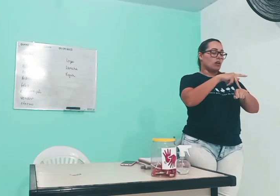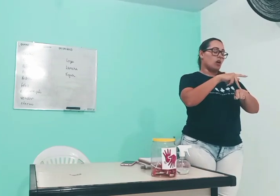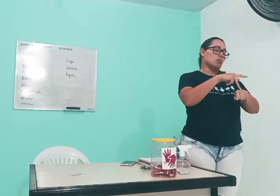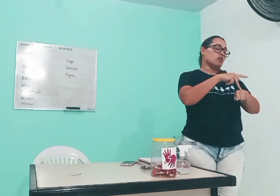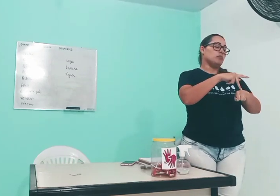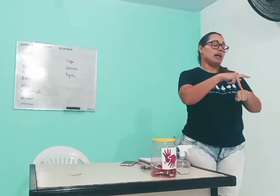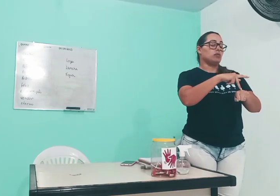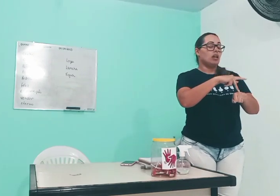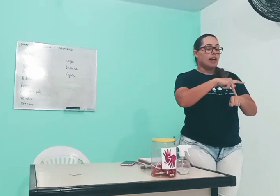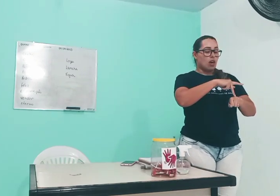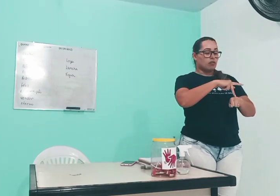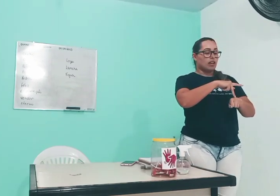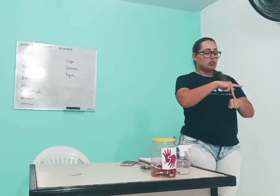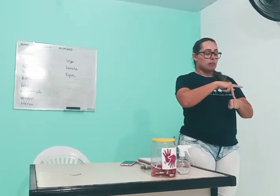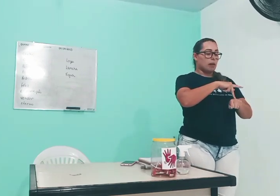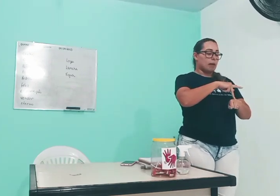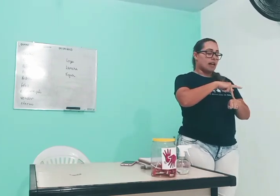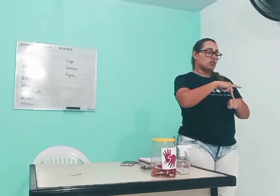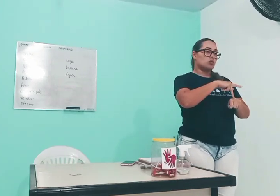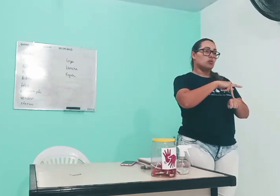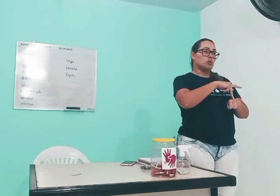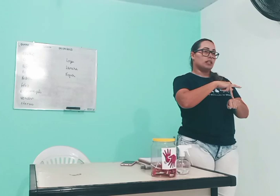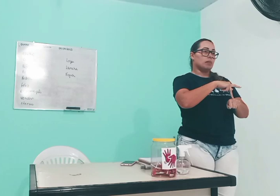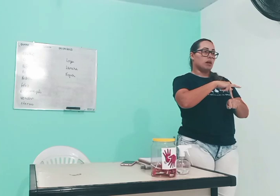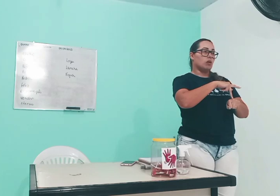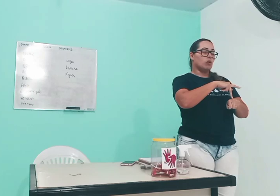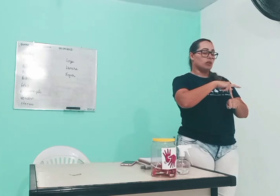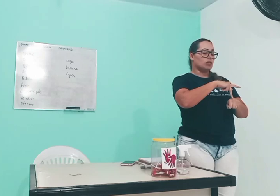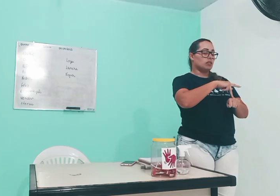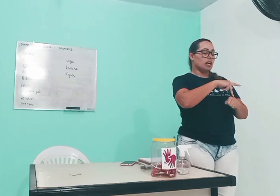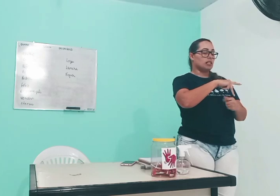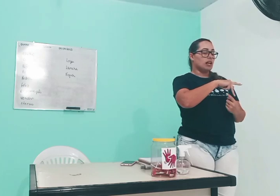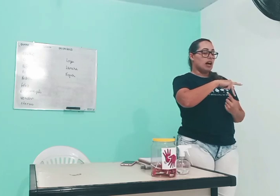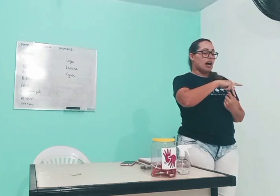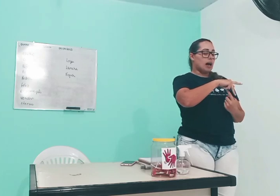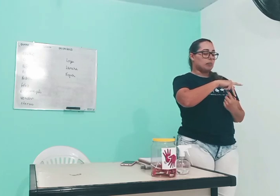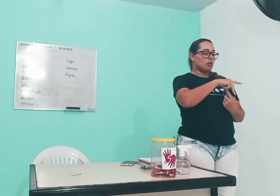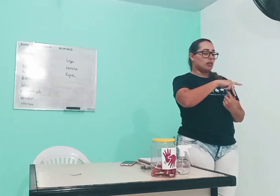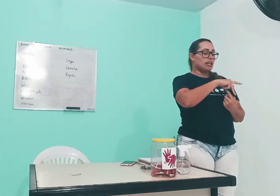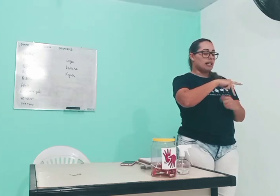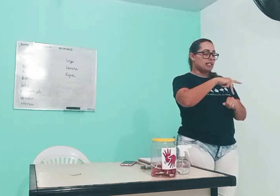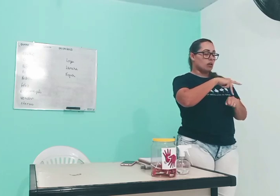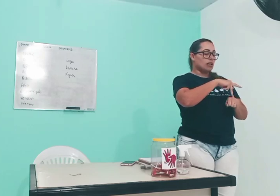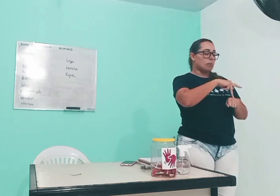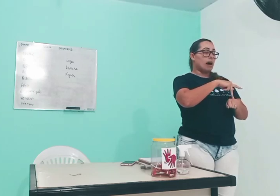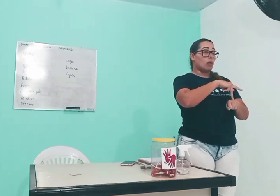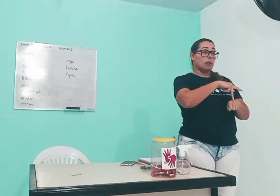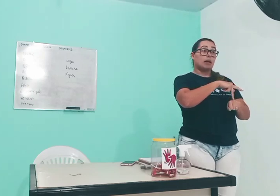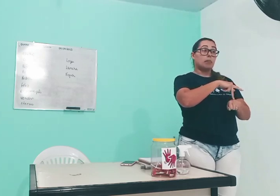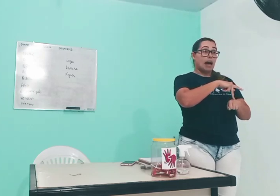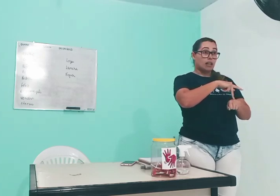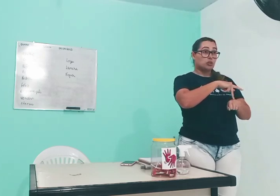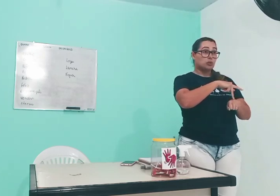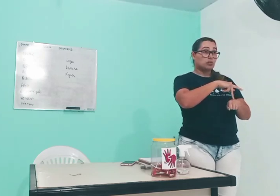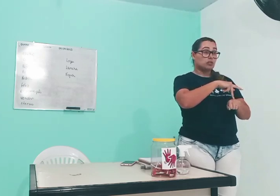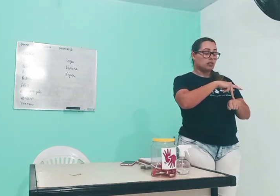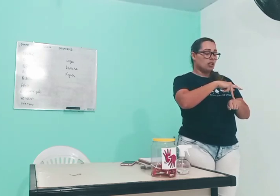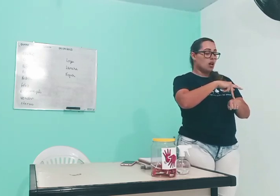olha o movimento. Eu vejo a minha parte escura da mão, então, ou seja, a minha orientação da palma é para baixo.